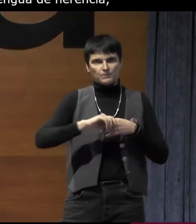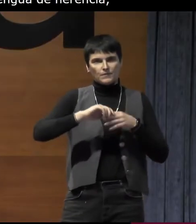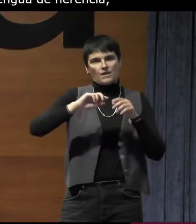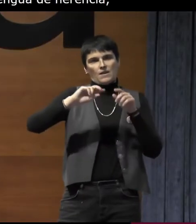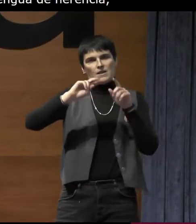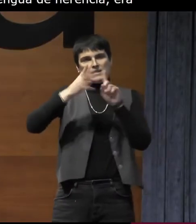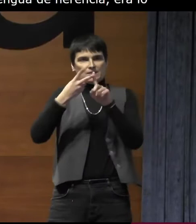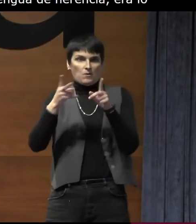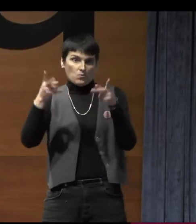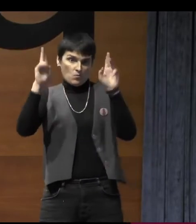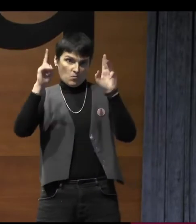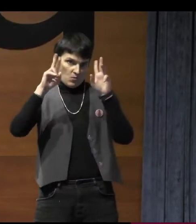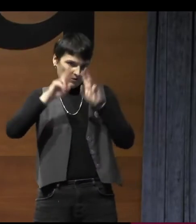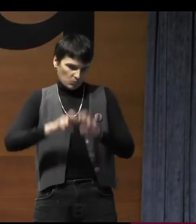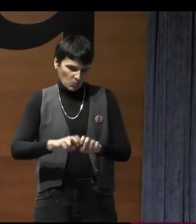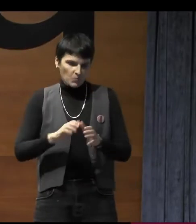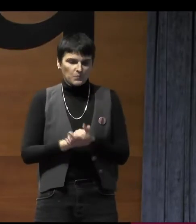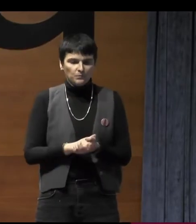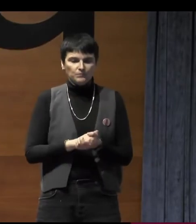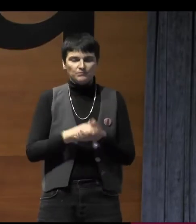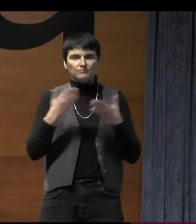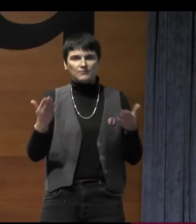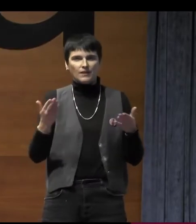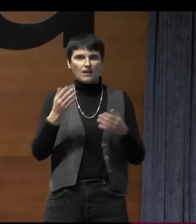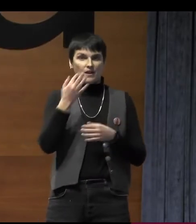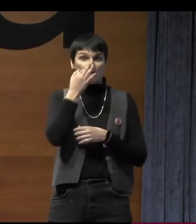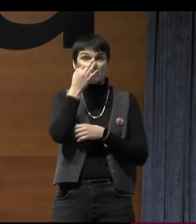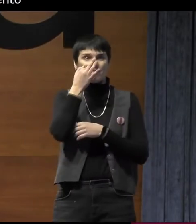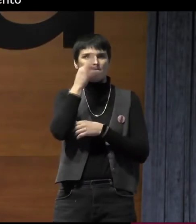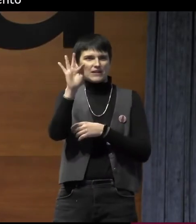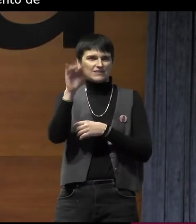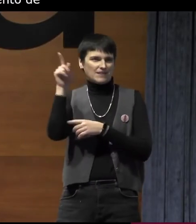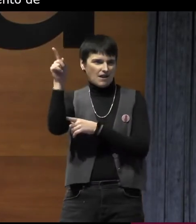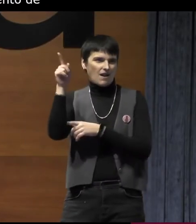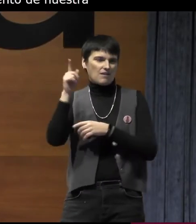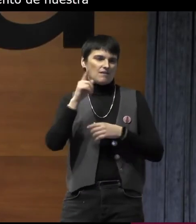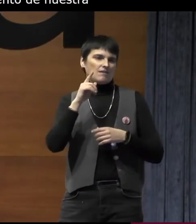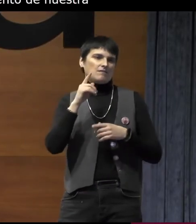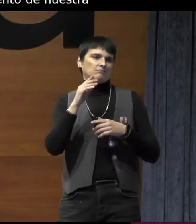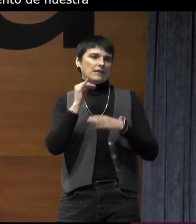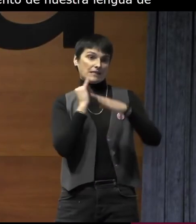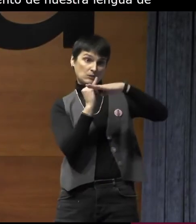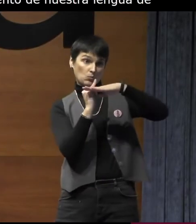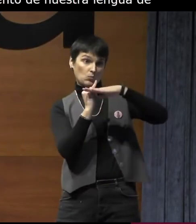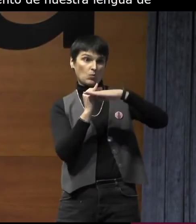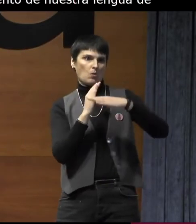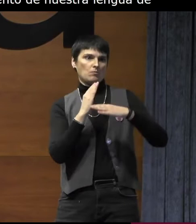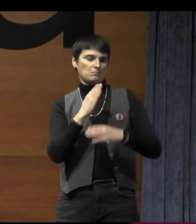nuestra lengua e identidad. La segunda parte de mi estudio,